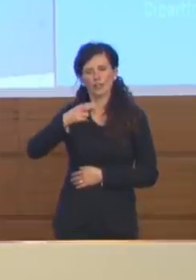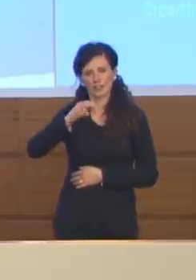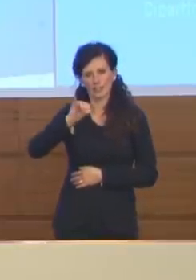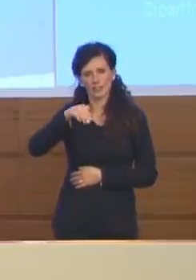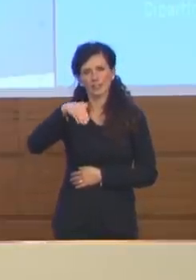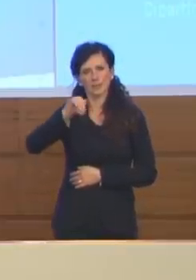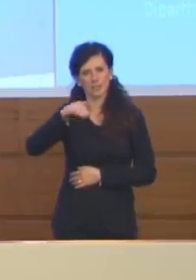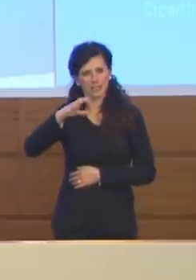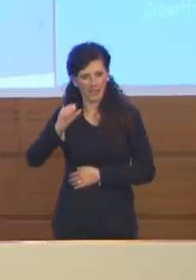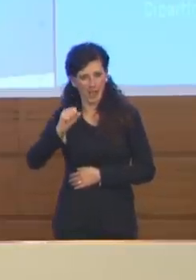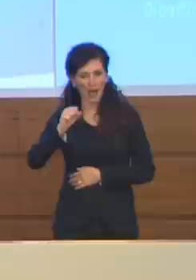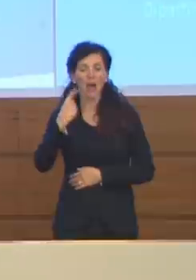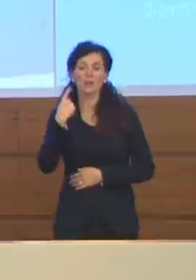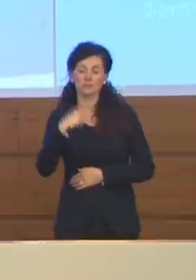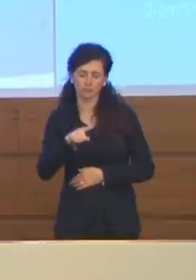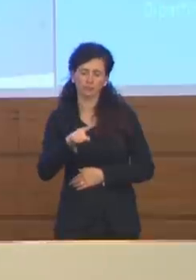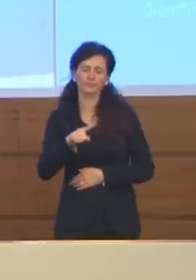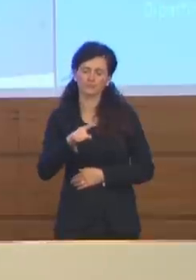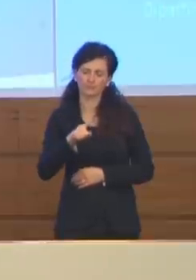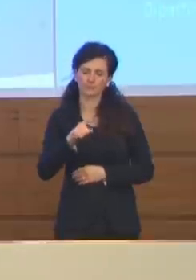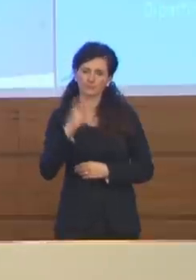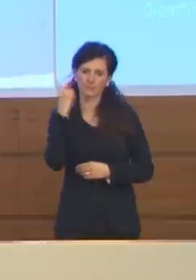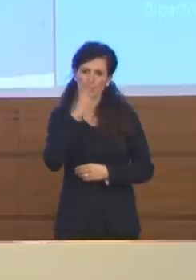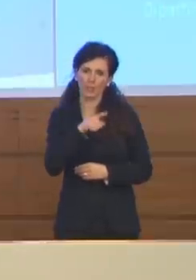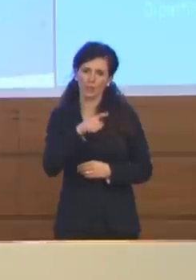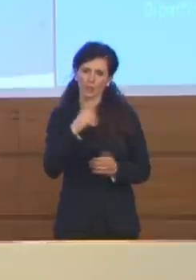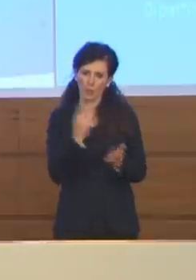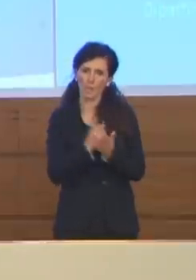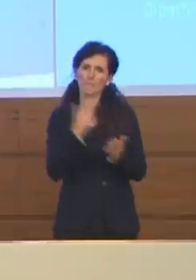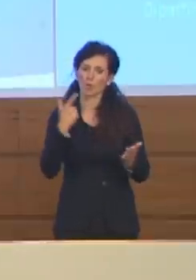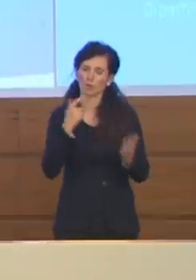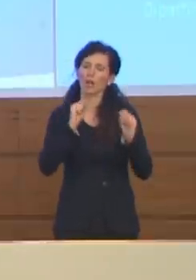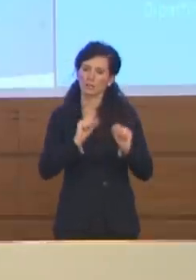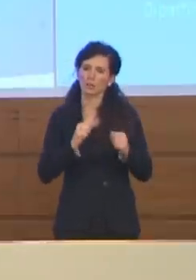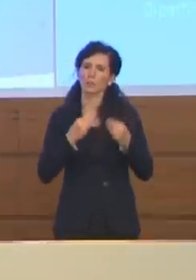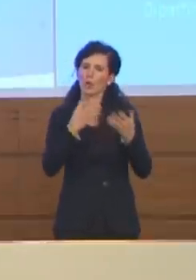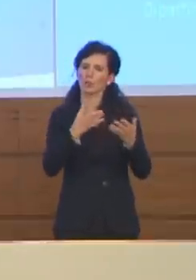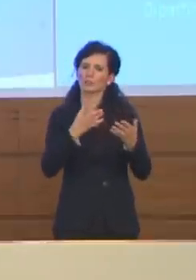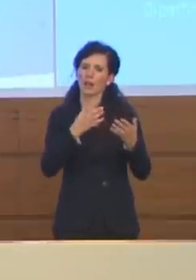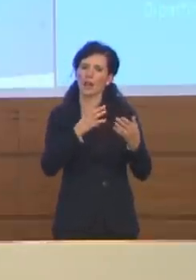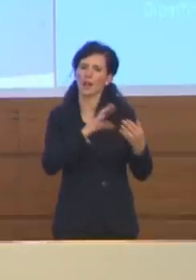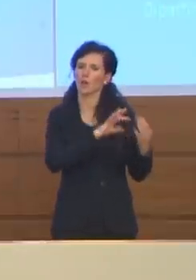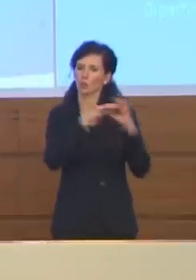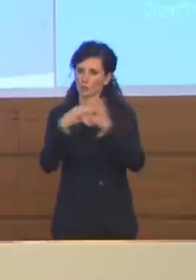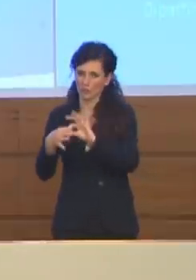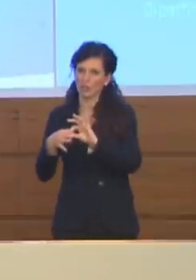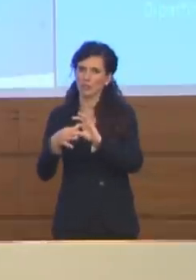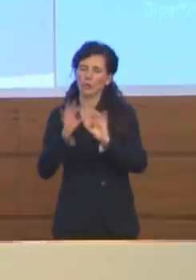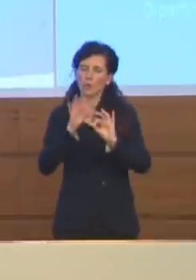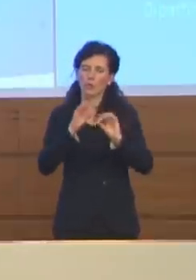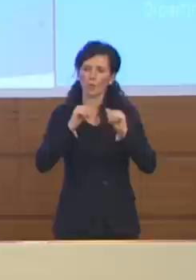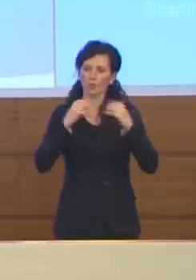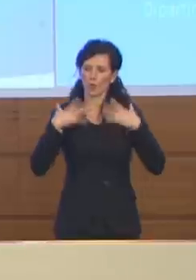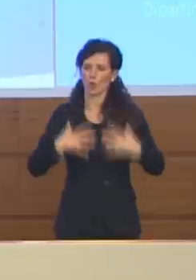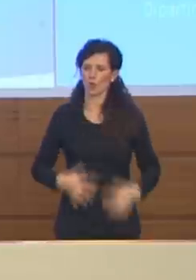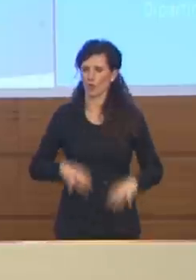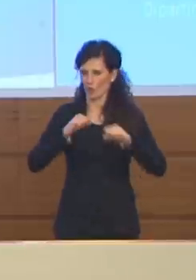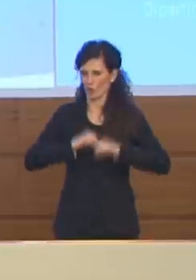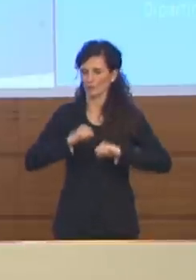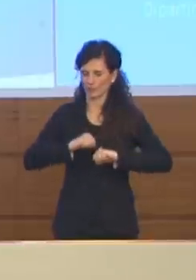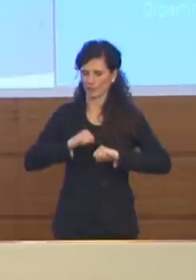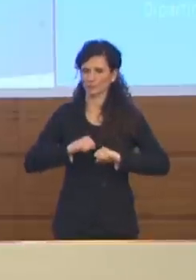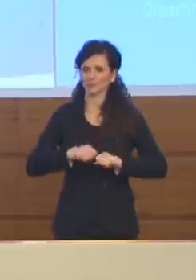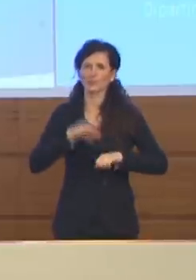indubitabilmente gioca un ruolo importante nell'ambito della fisiopatologia la